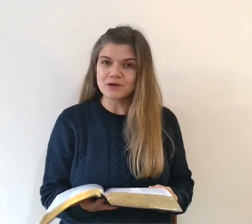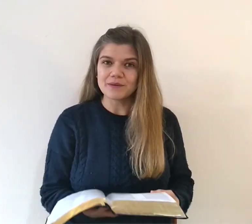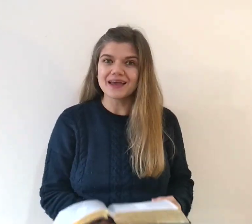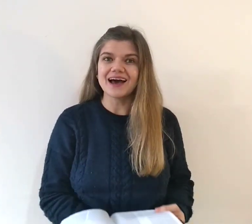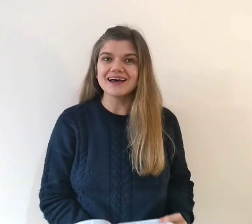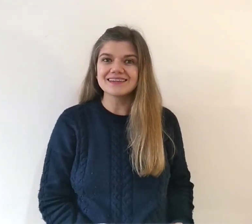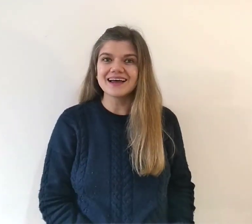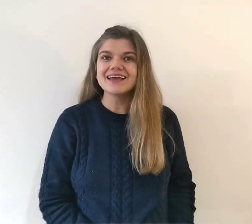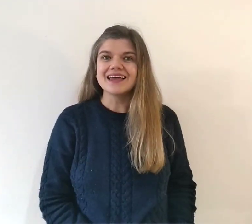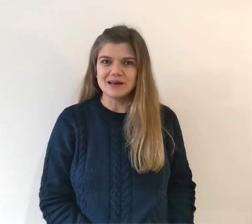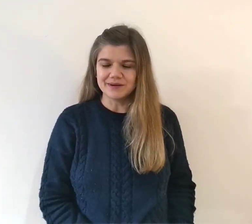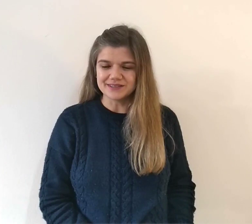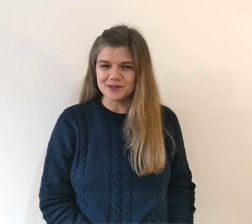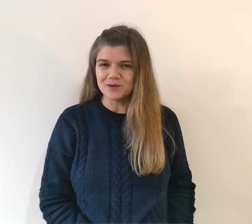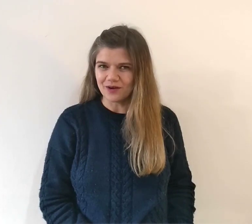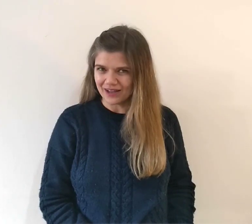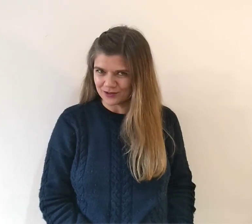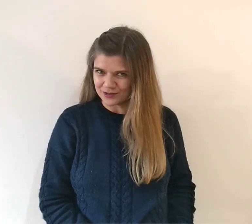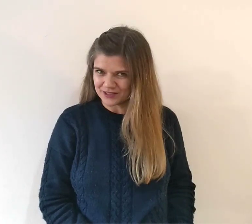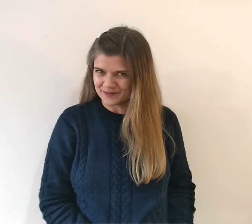9 hasta el versículo 14.